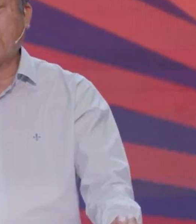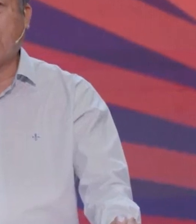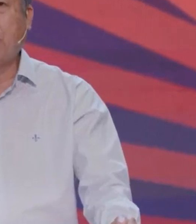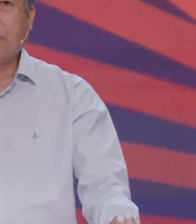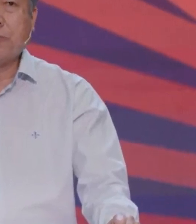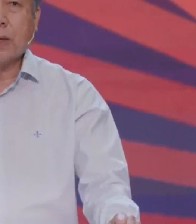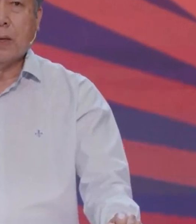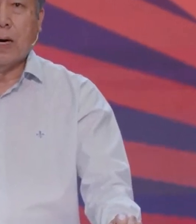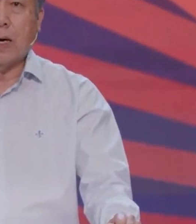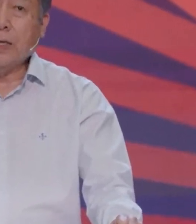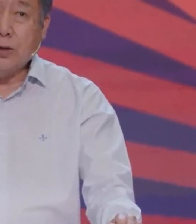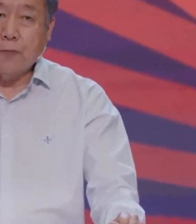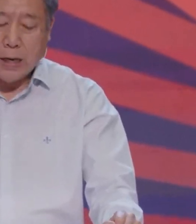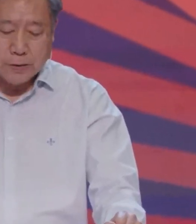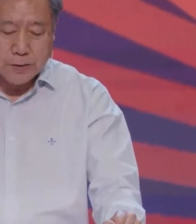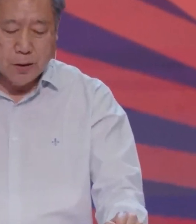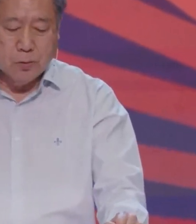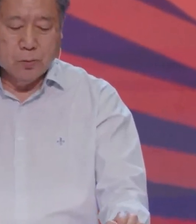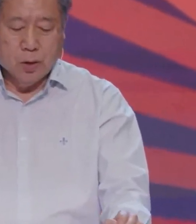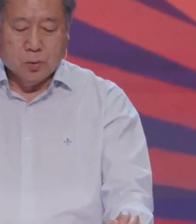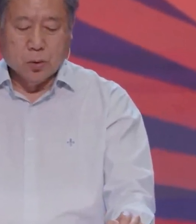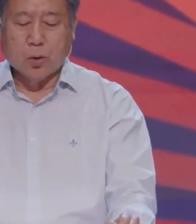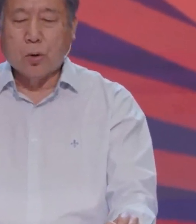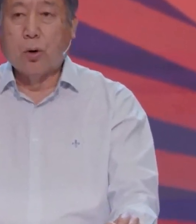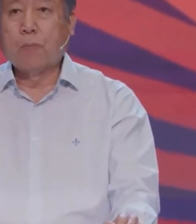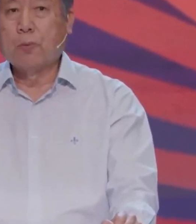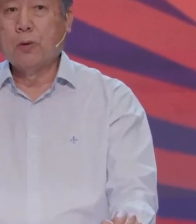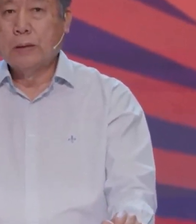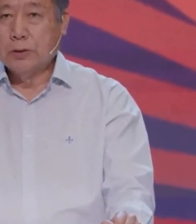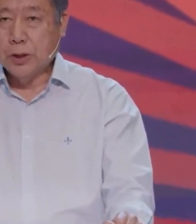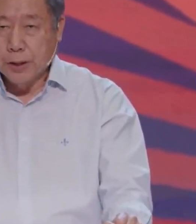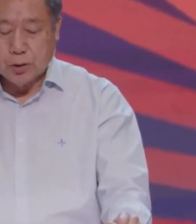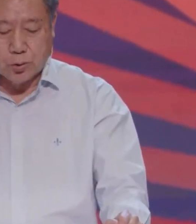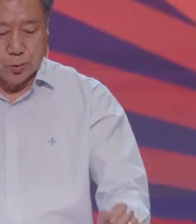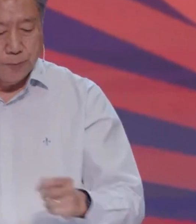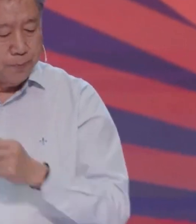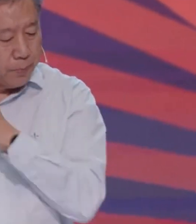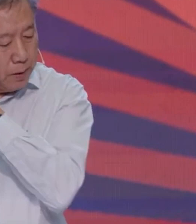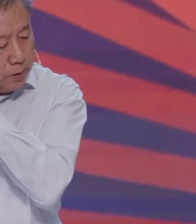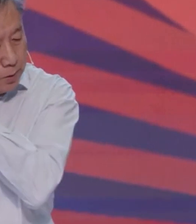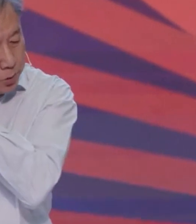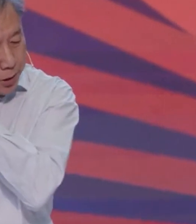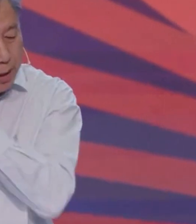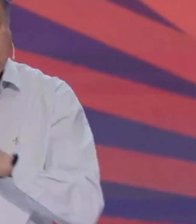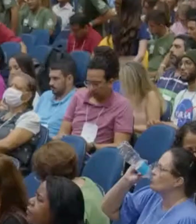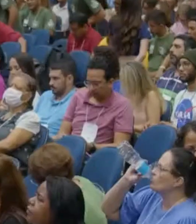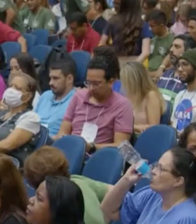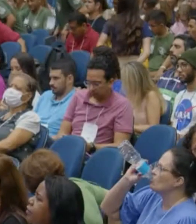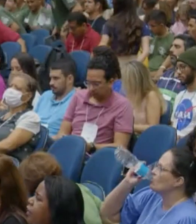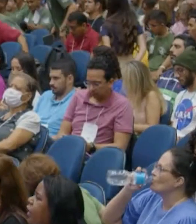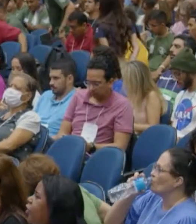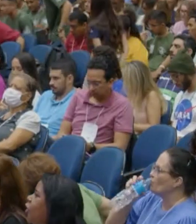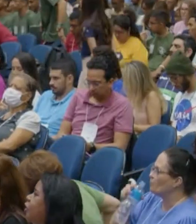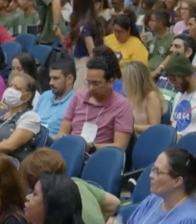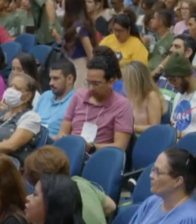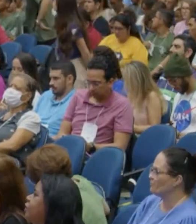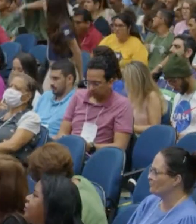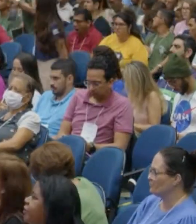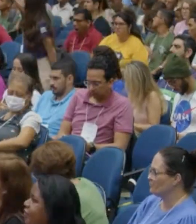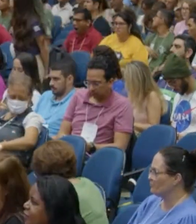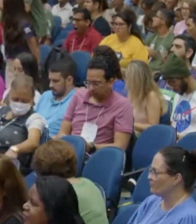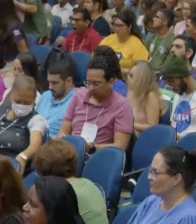nossa missão, a edificação do corpo de Cristo. Chegamos à mensagem de